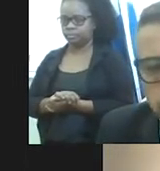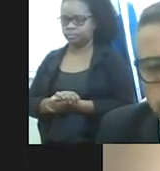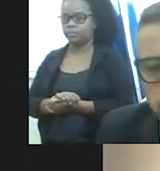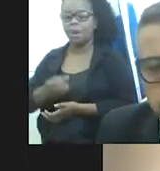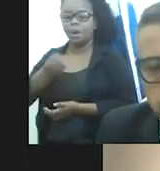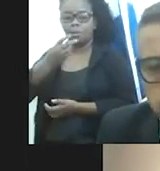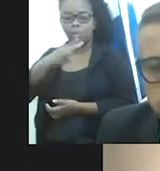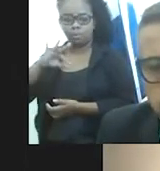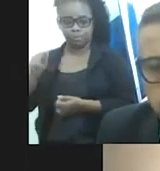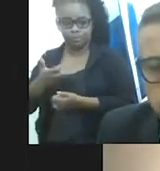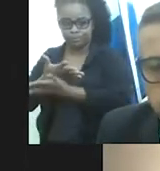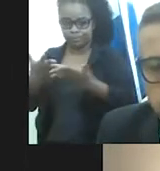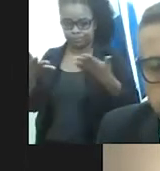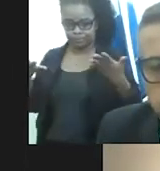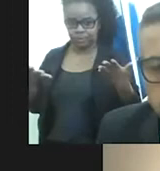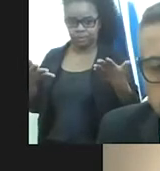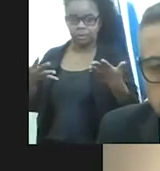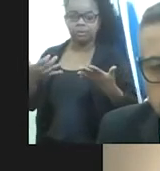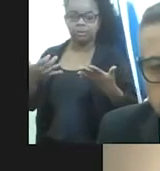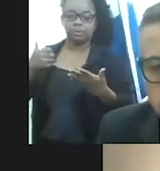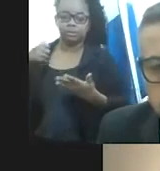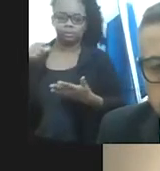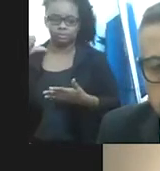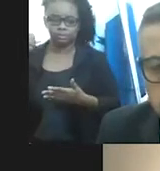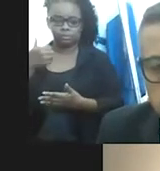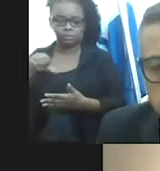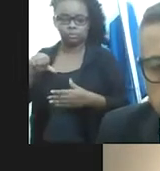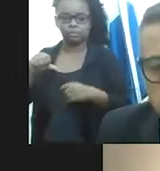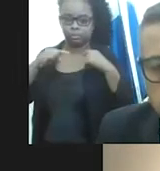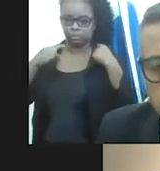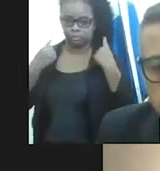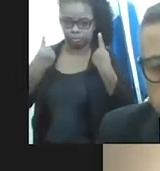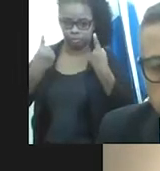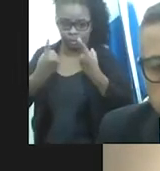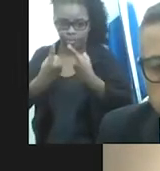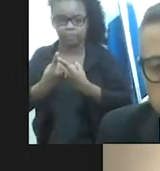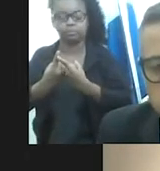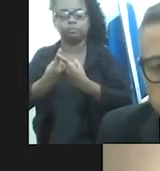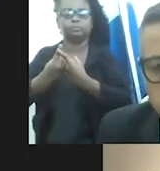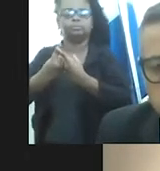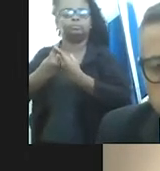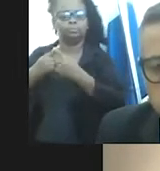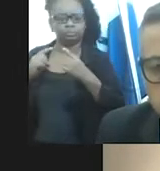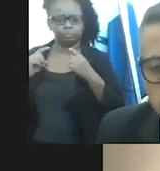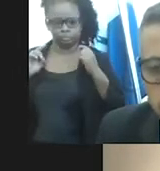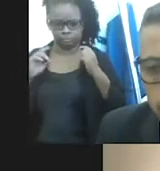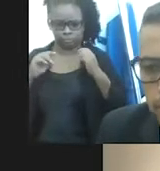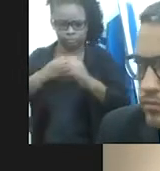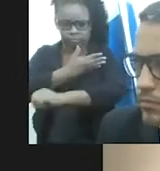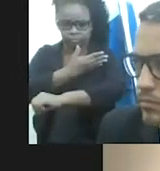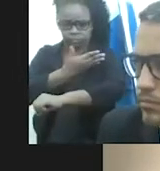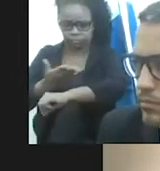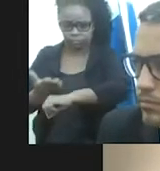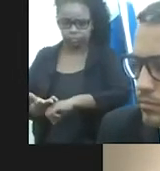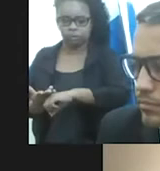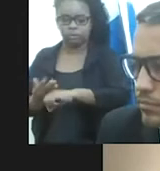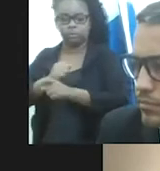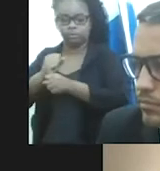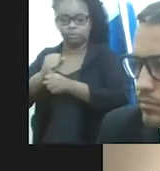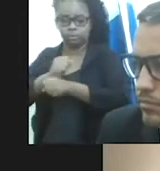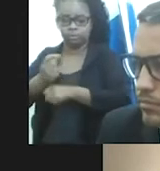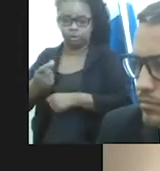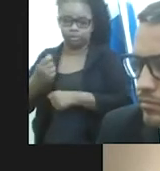Bom dia a todos. Bom dia a todos. 19ª legislatura. 9ª reunião ordinária de 15 de março de